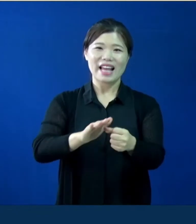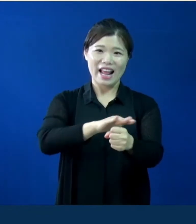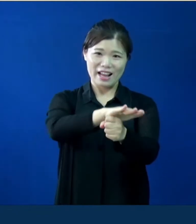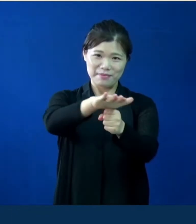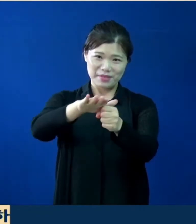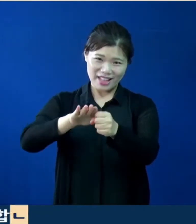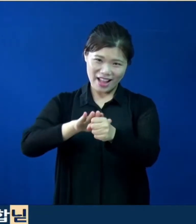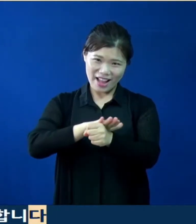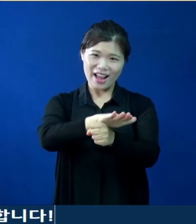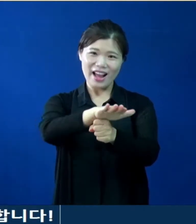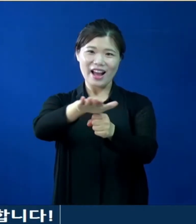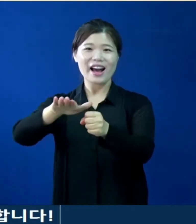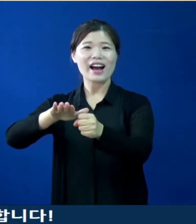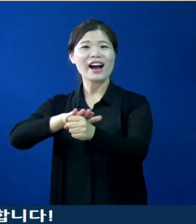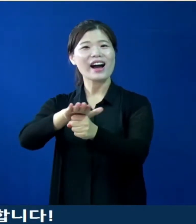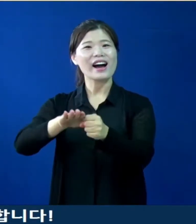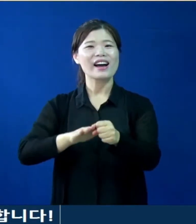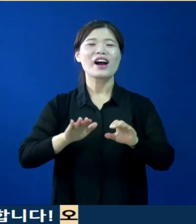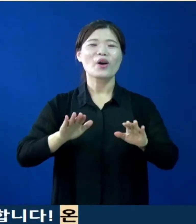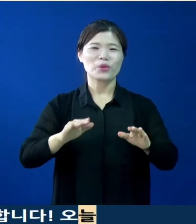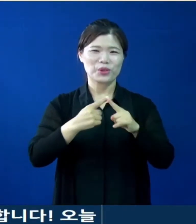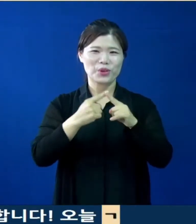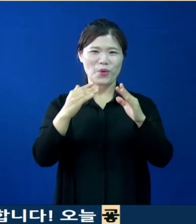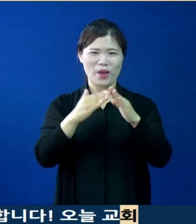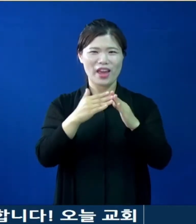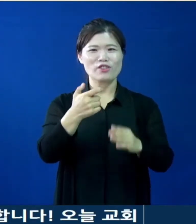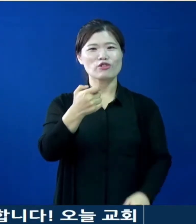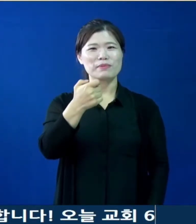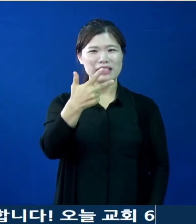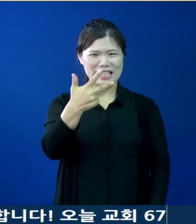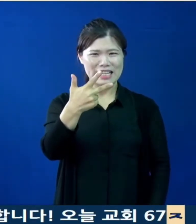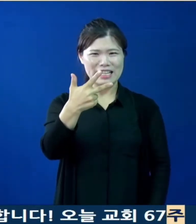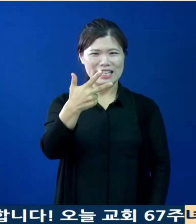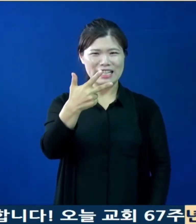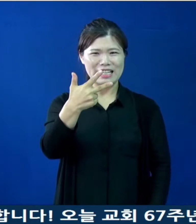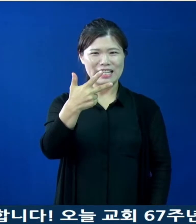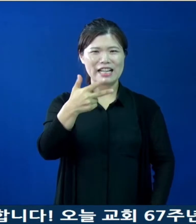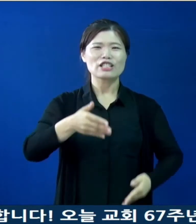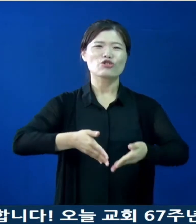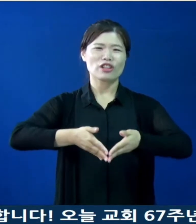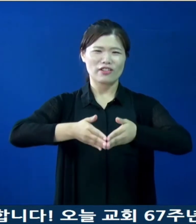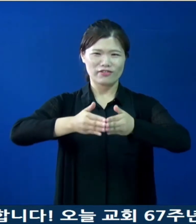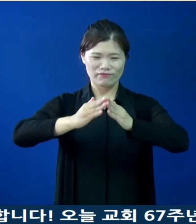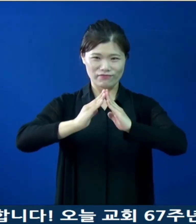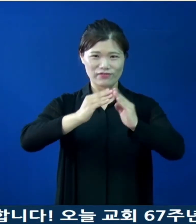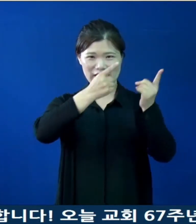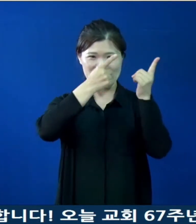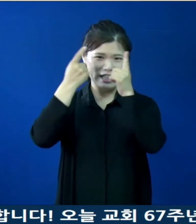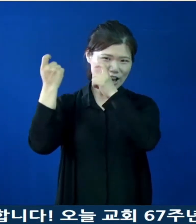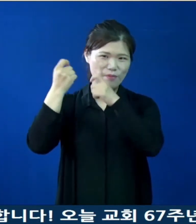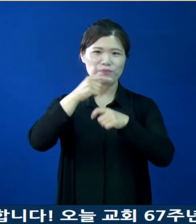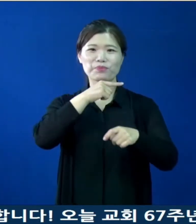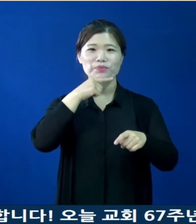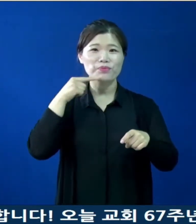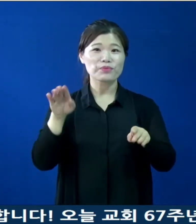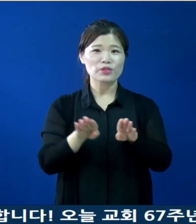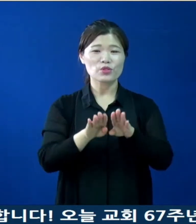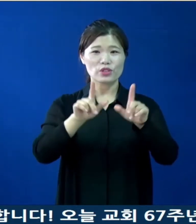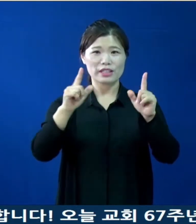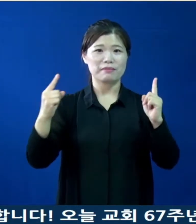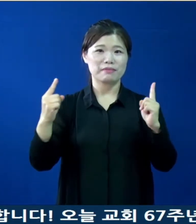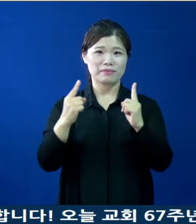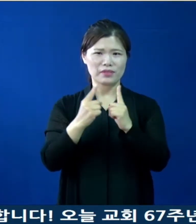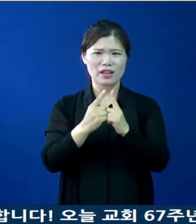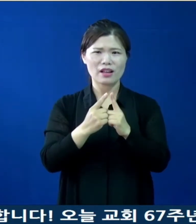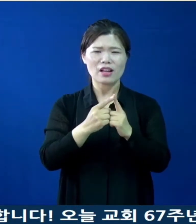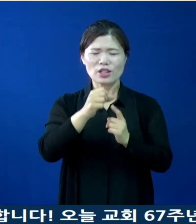사랑합니다. 오늘 교회 67주년 기념 주일을 맞이해서 우리가 그토록